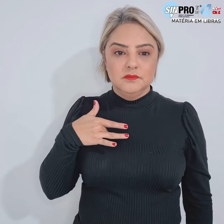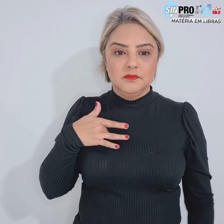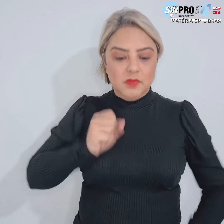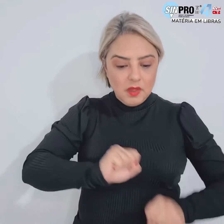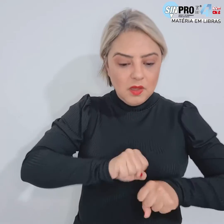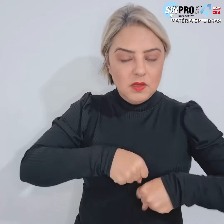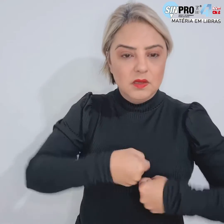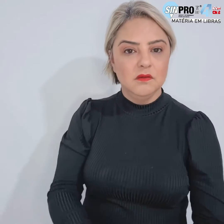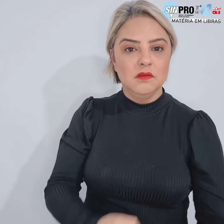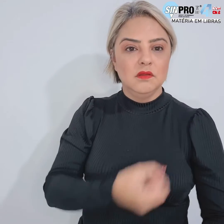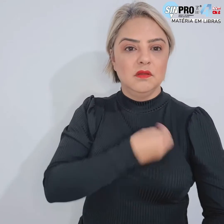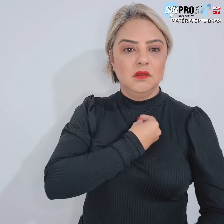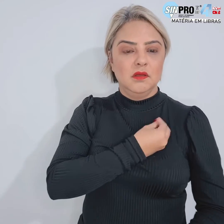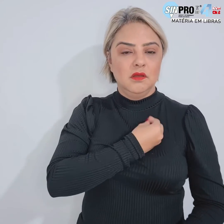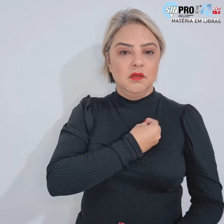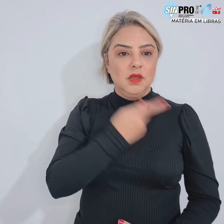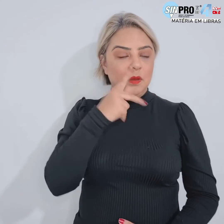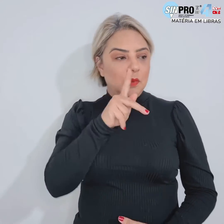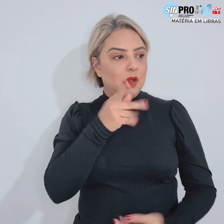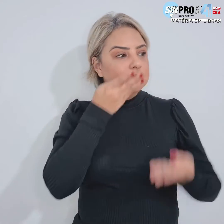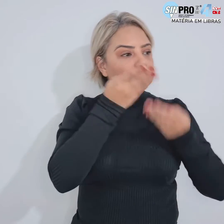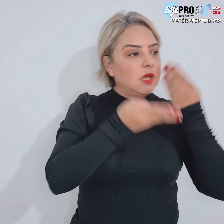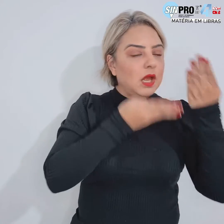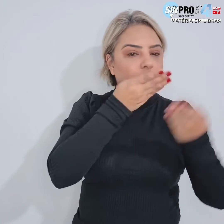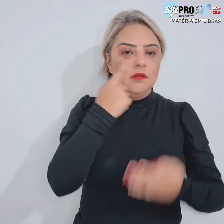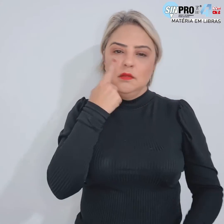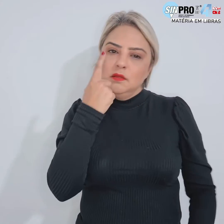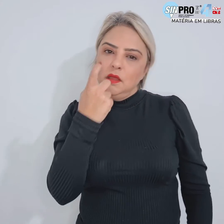vida, para atender aos interesses do mercado.